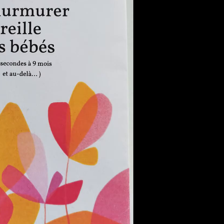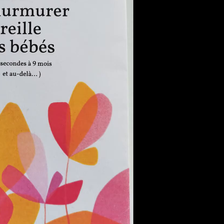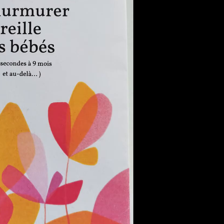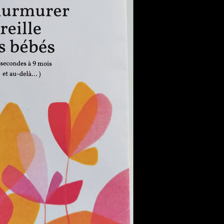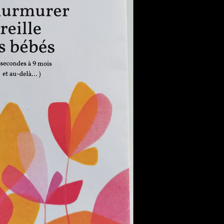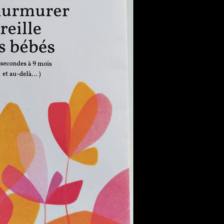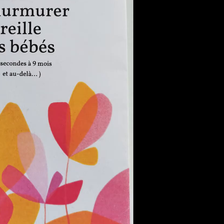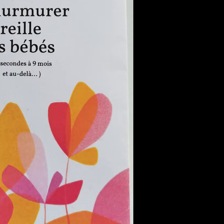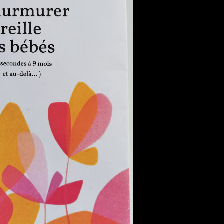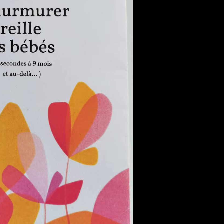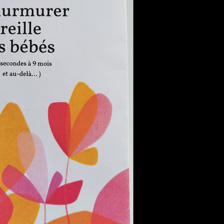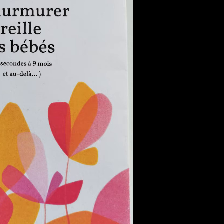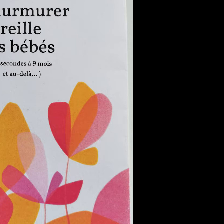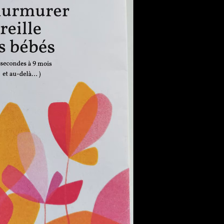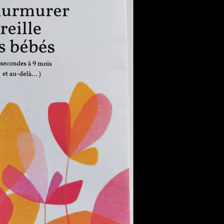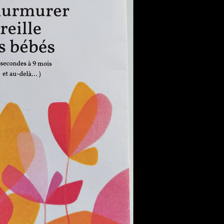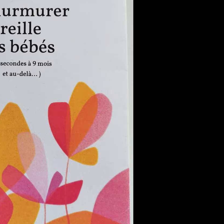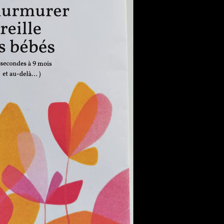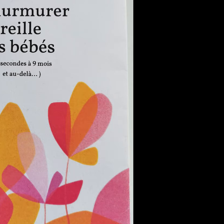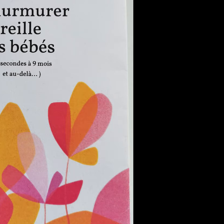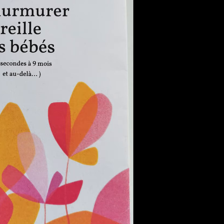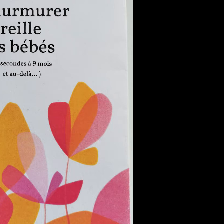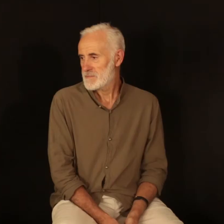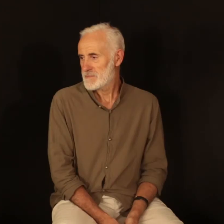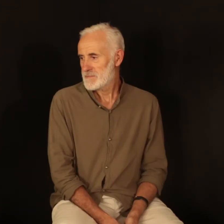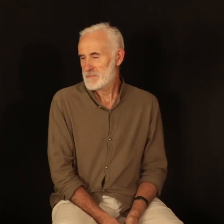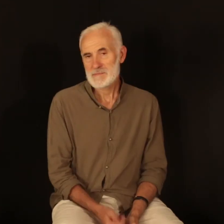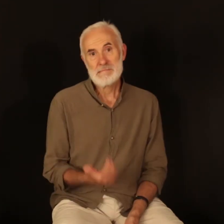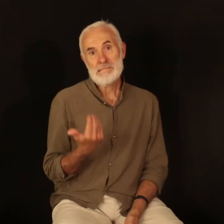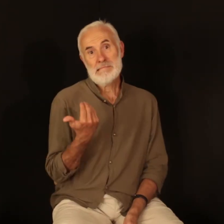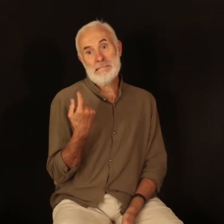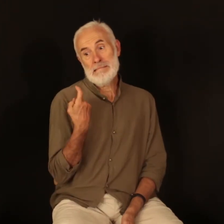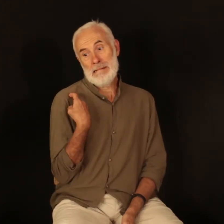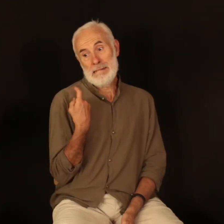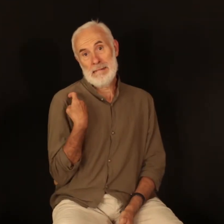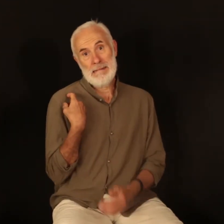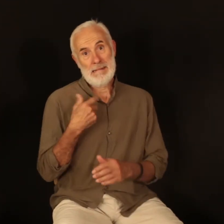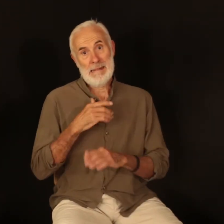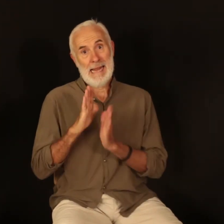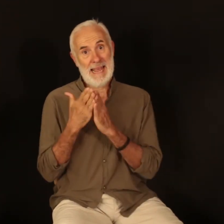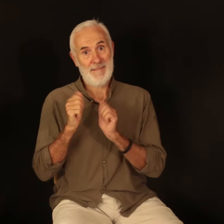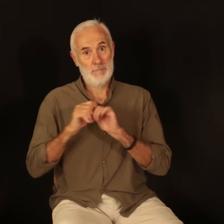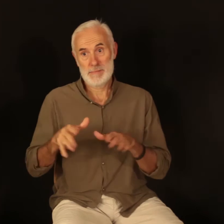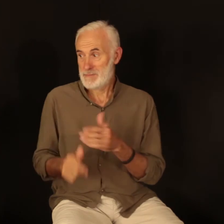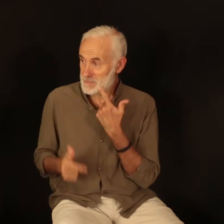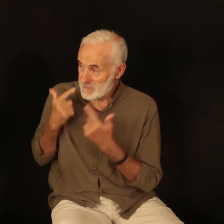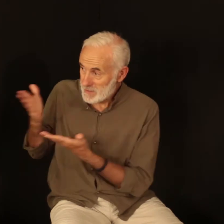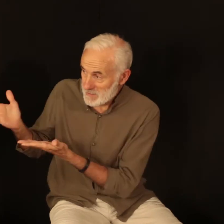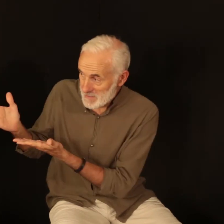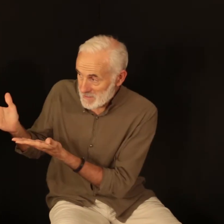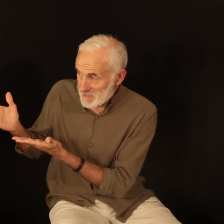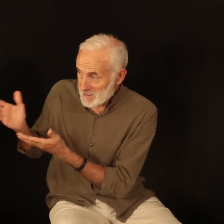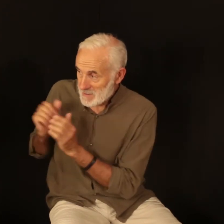Donc je pourrais vous parler notamment du dernier livre qu'on a publié qui s'appelle Poèmes à murmurer à l'oreille des